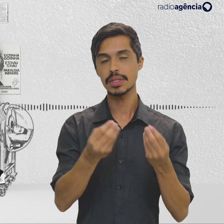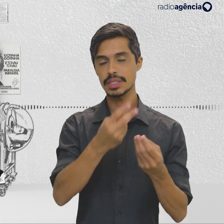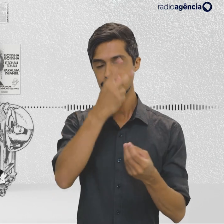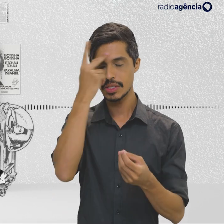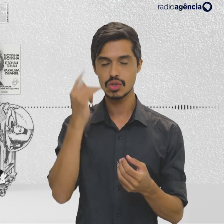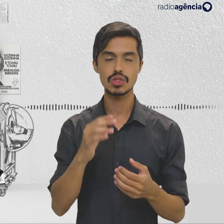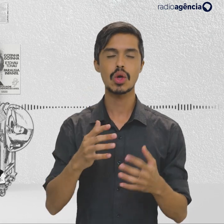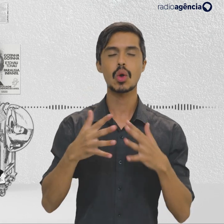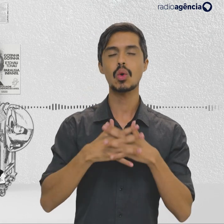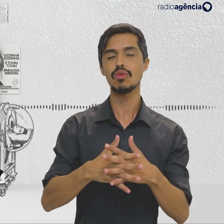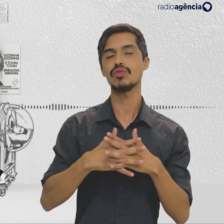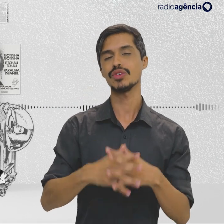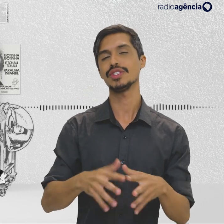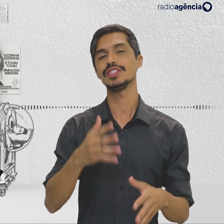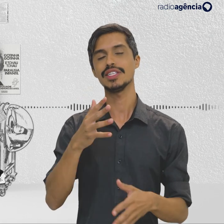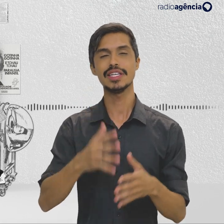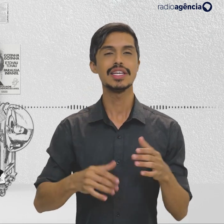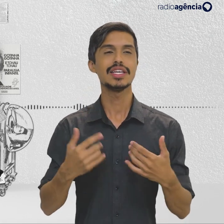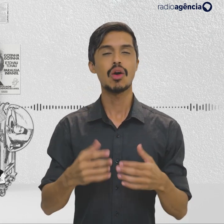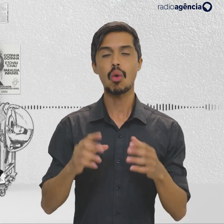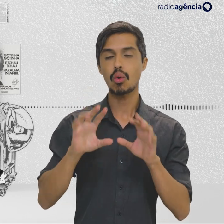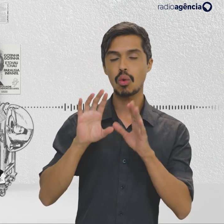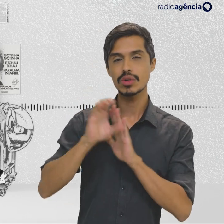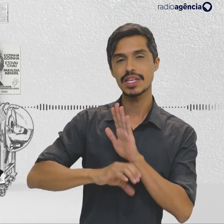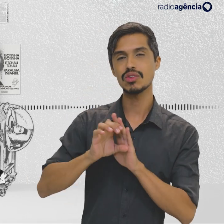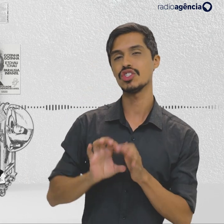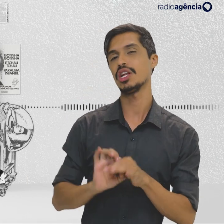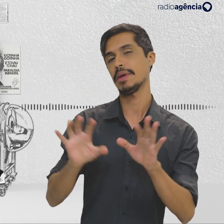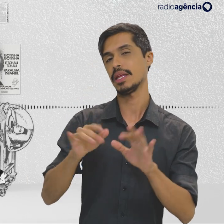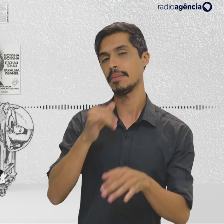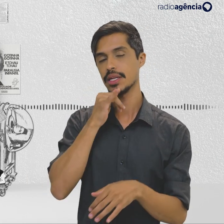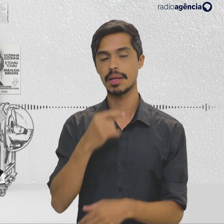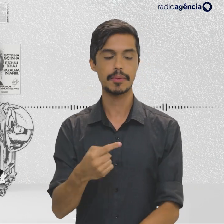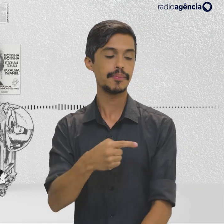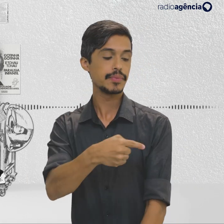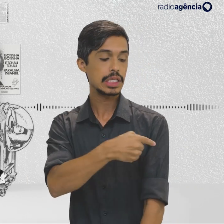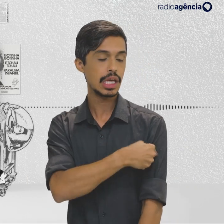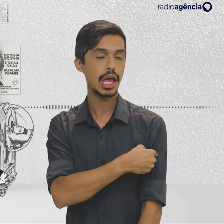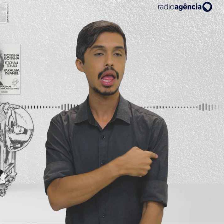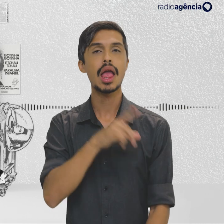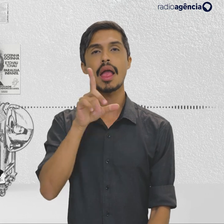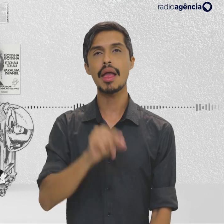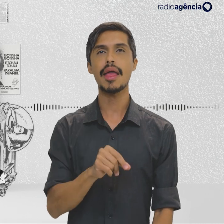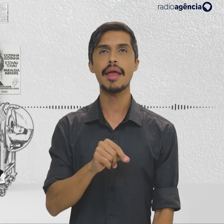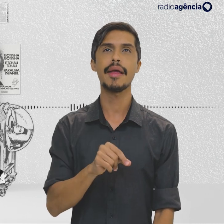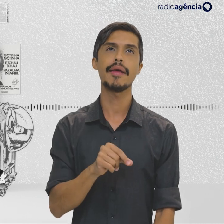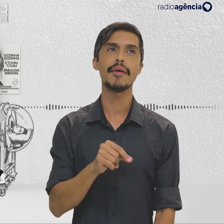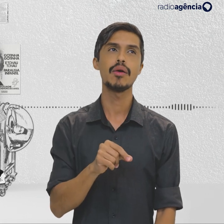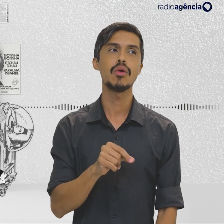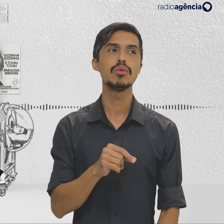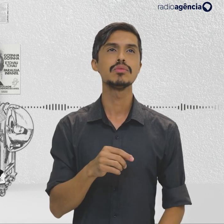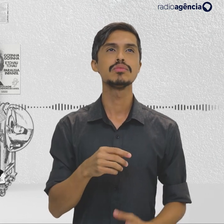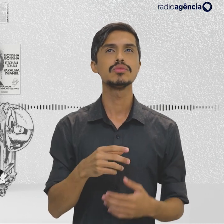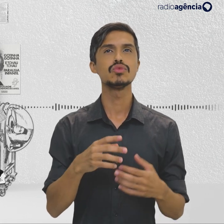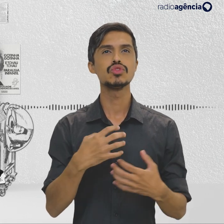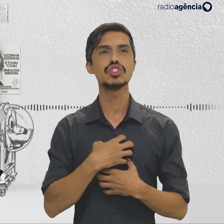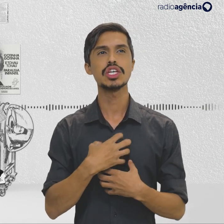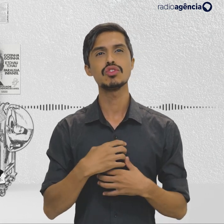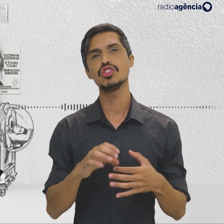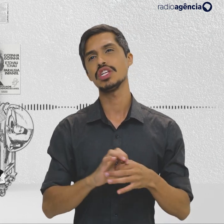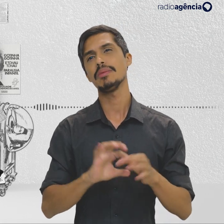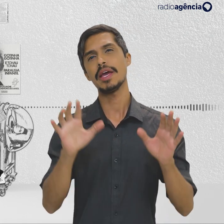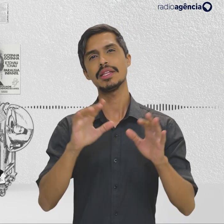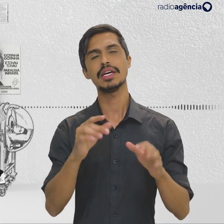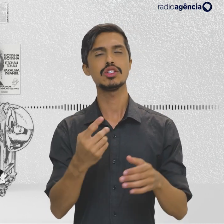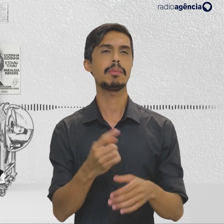pessoas confundem distorce o conceito de liberdade dizendo tomar vacina é uma questão de